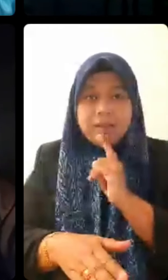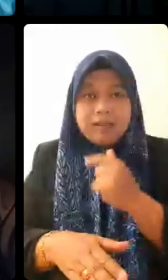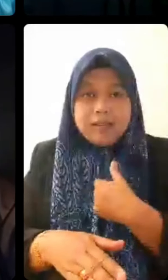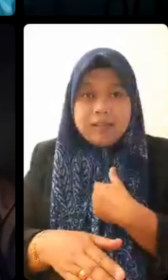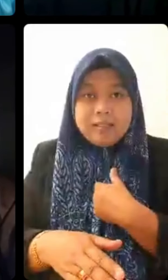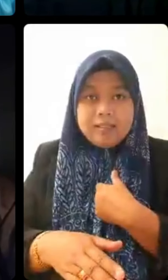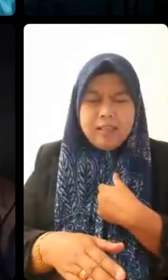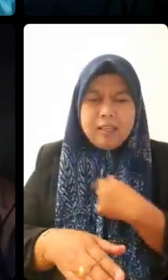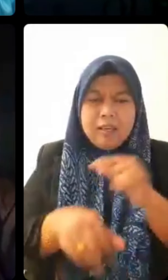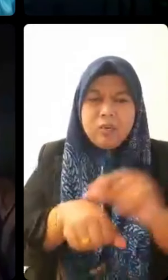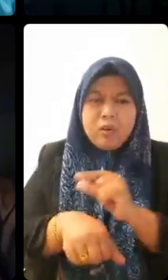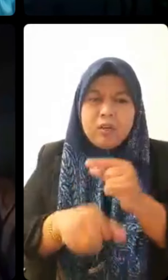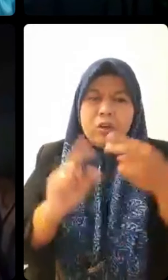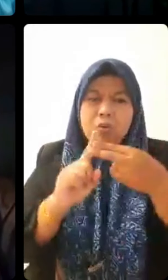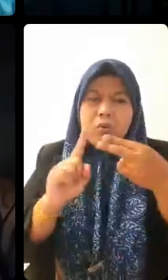Arab.